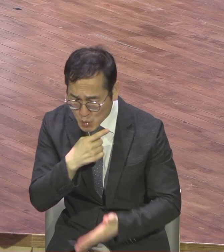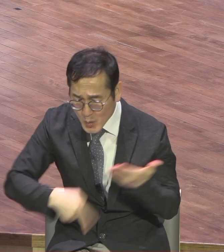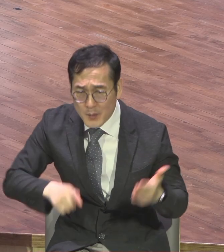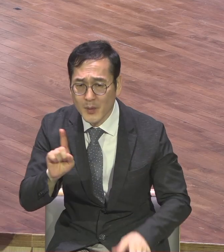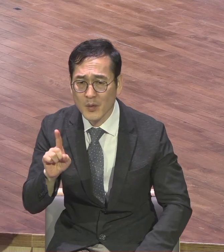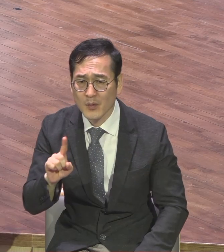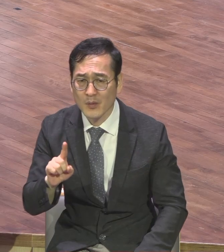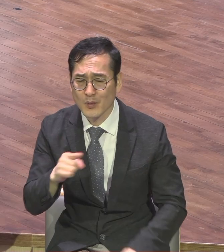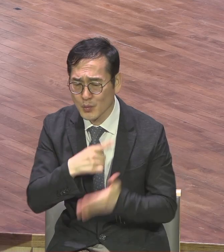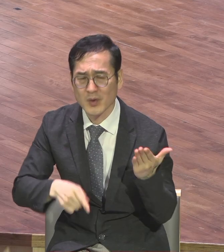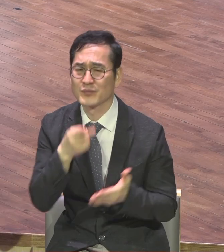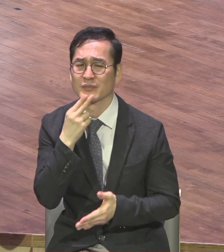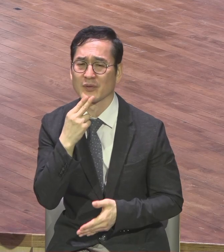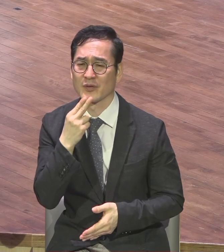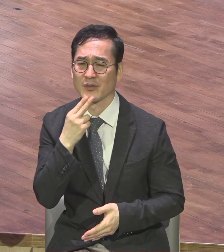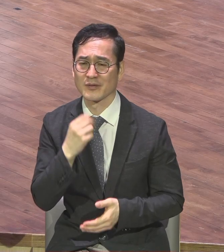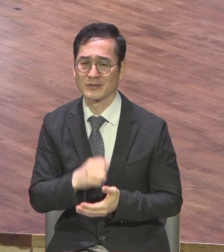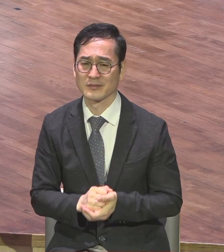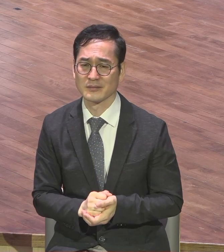뭐 그 자존심 상합니까?